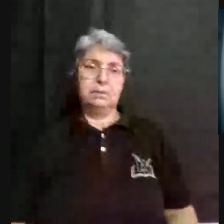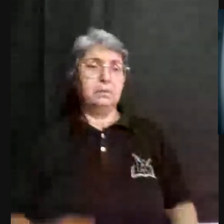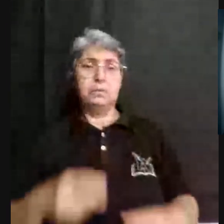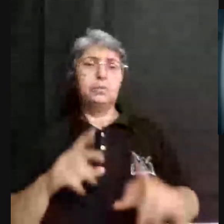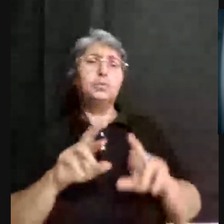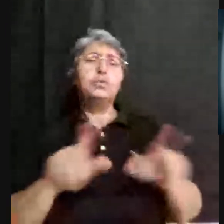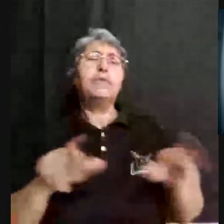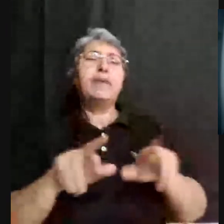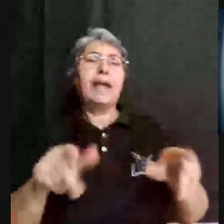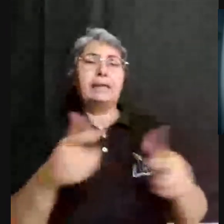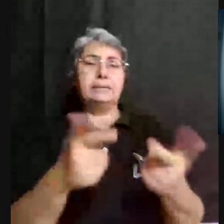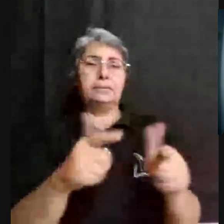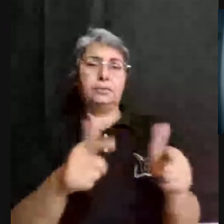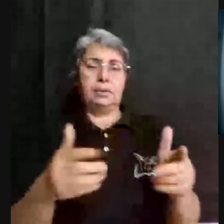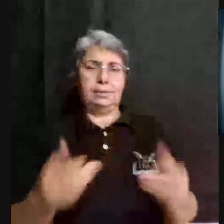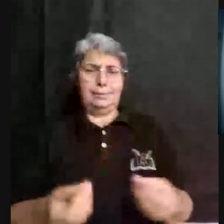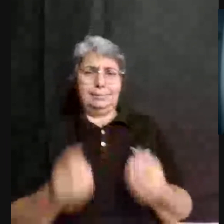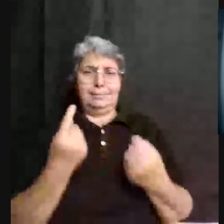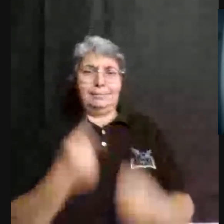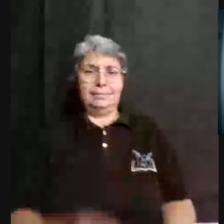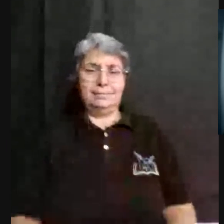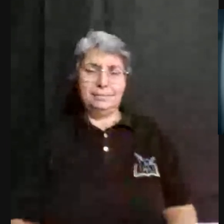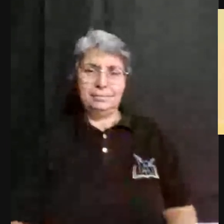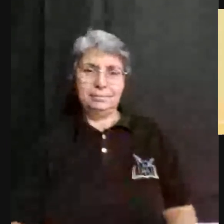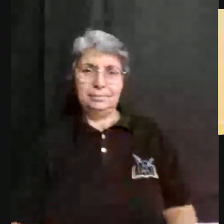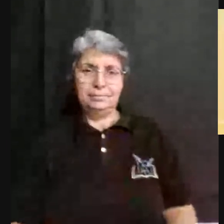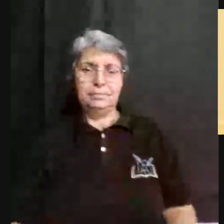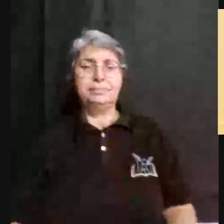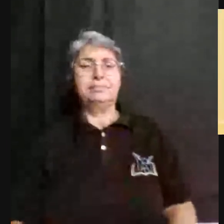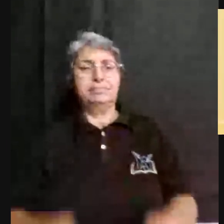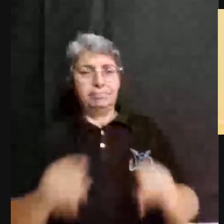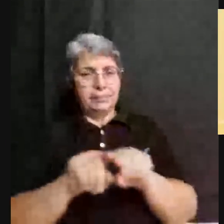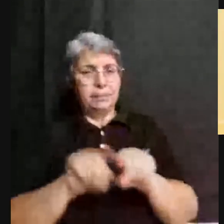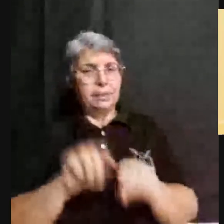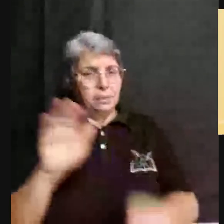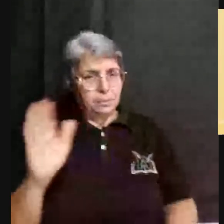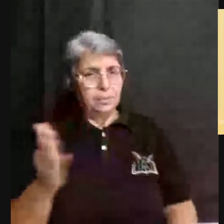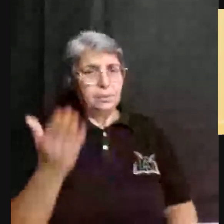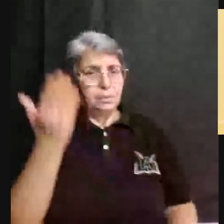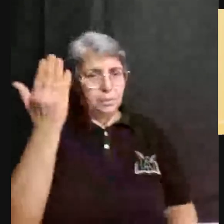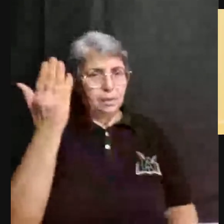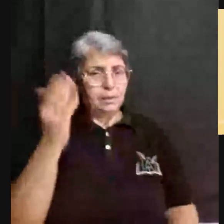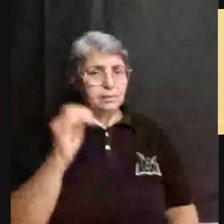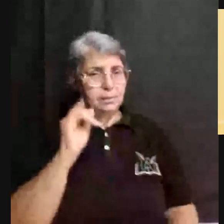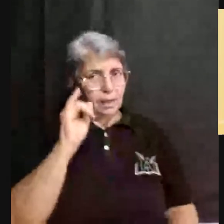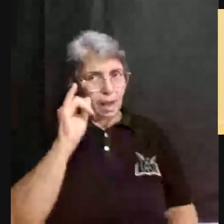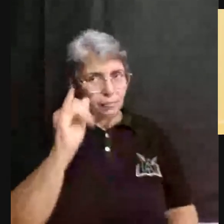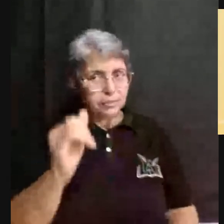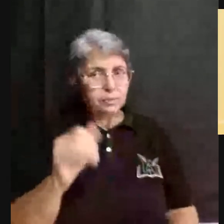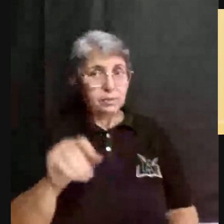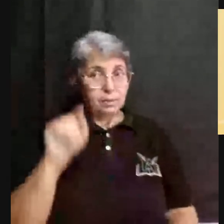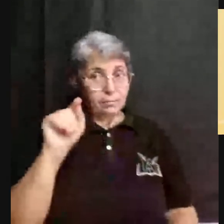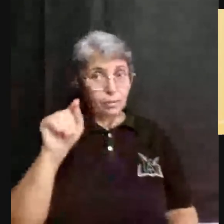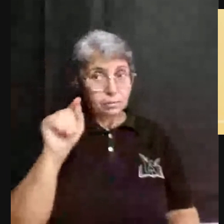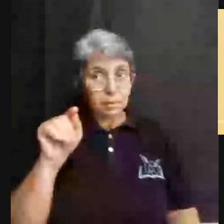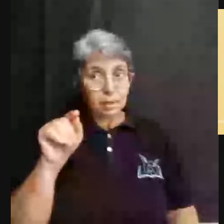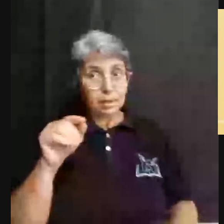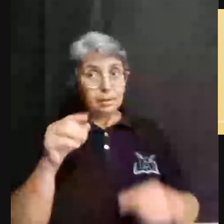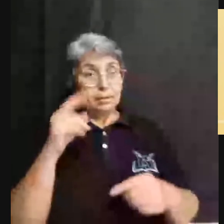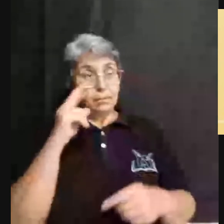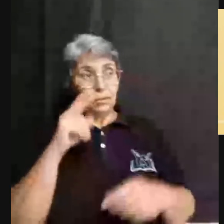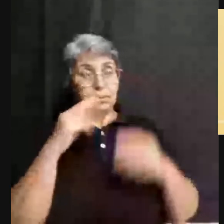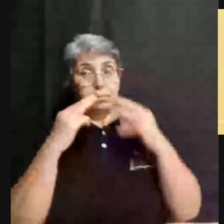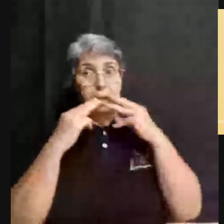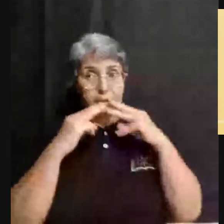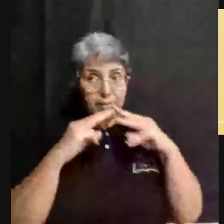Ainda em 1892. A primeira posição que tomaste com respeito à mensagem e ao mensageiro